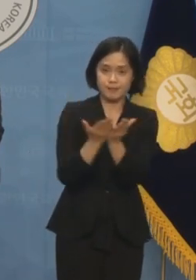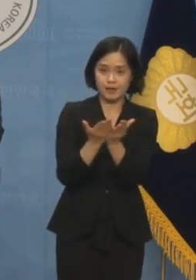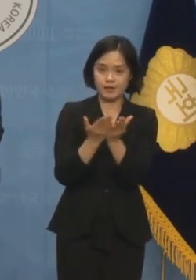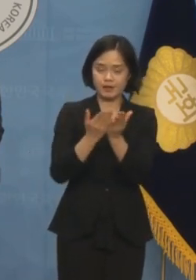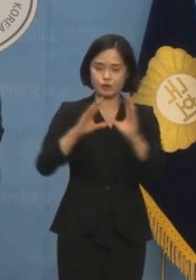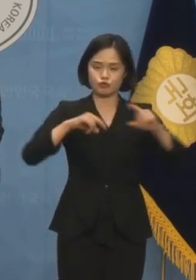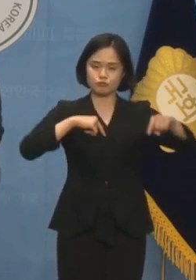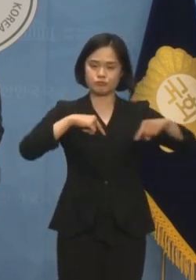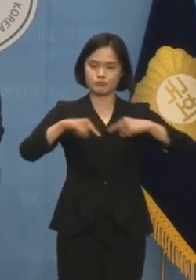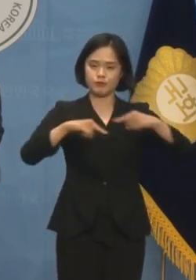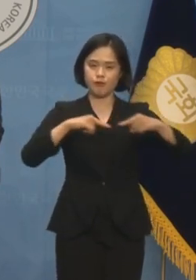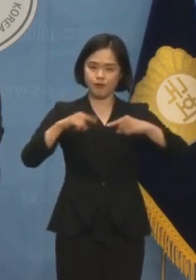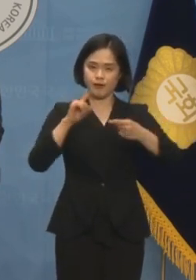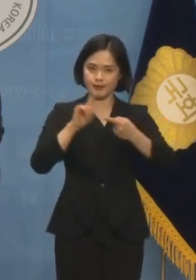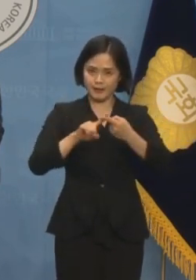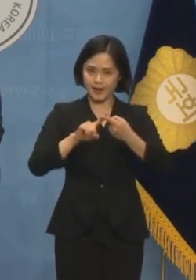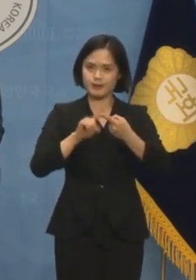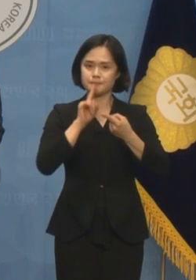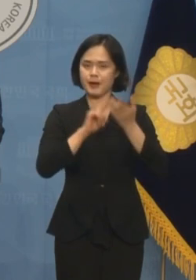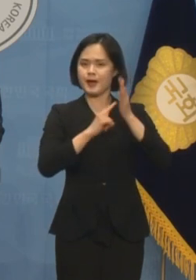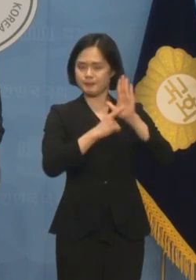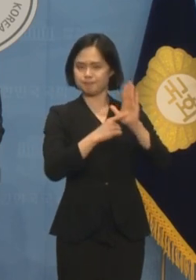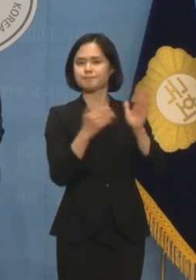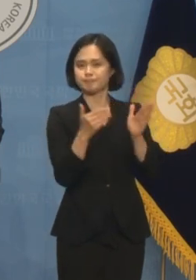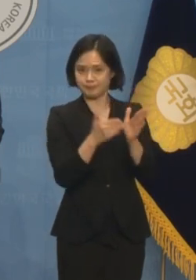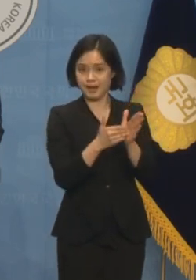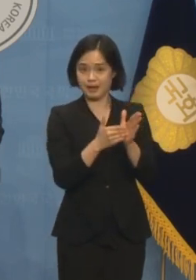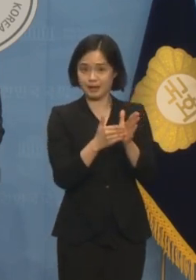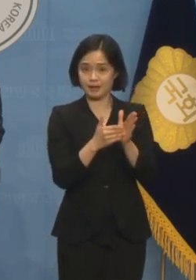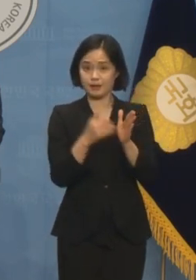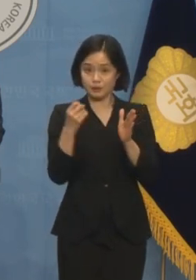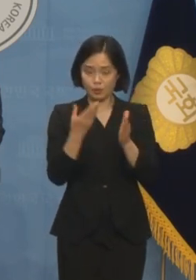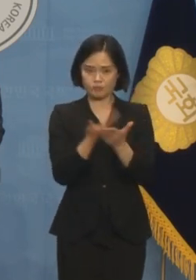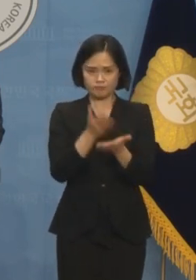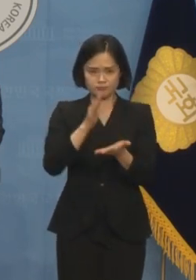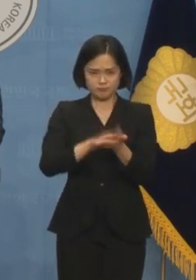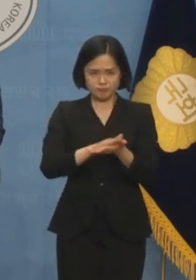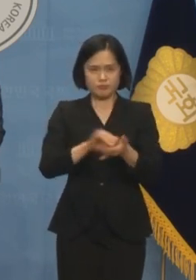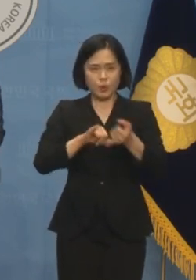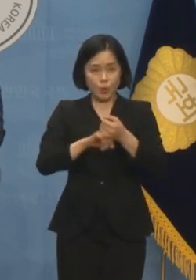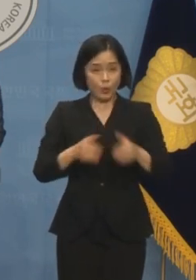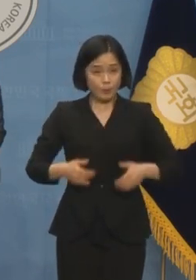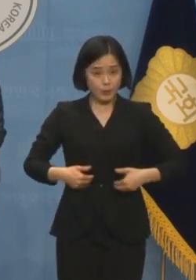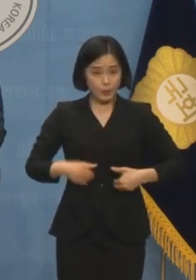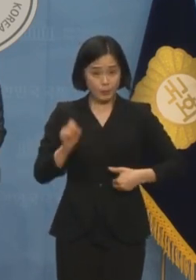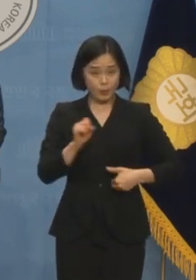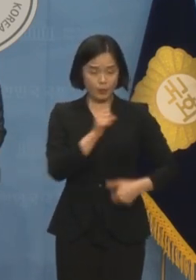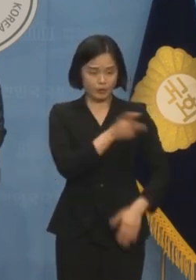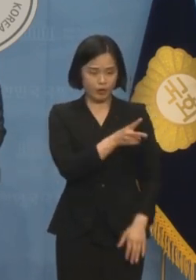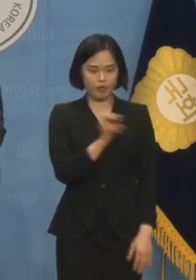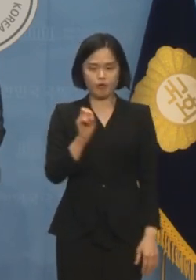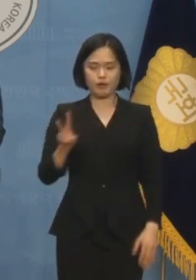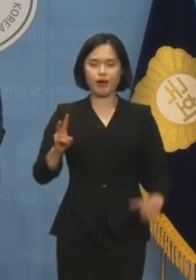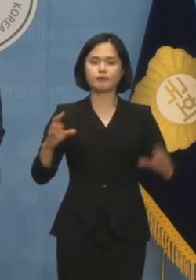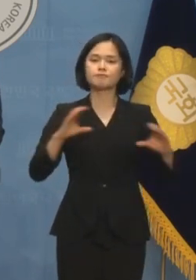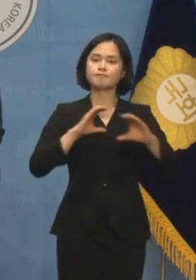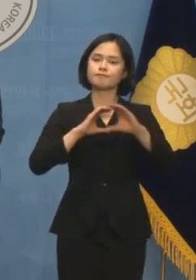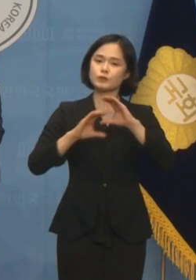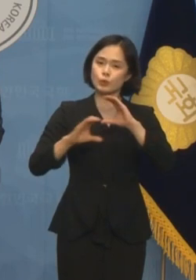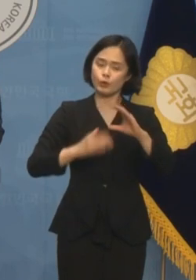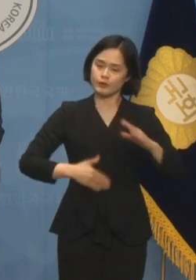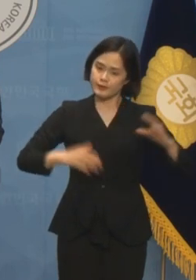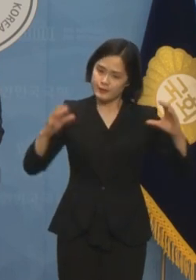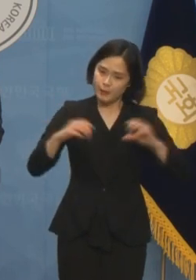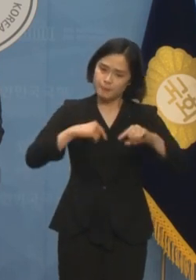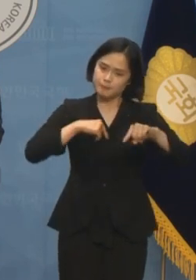뜻을 밝히며 개혁 입법 추진을 위해 필수적인 야당과의 소통과 협치도